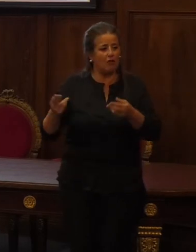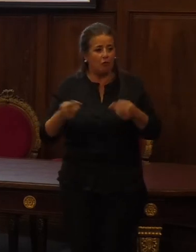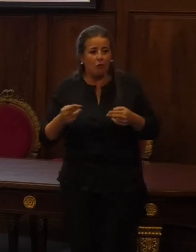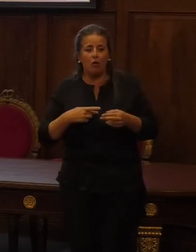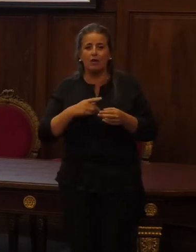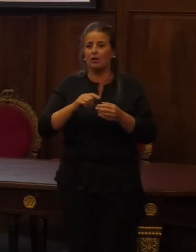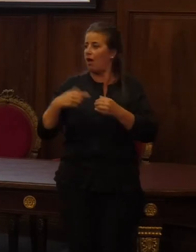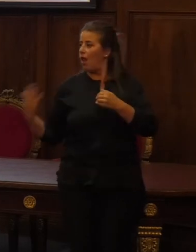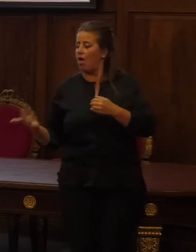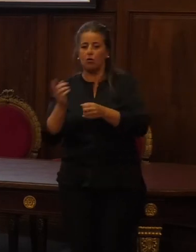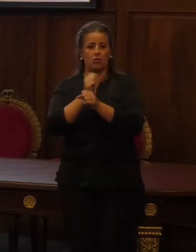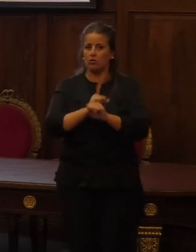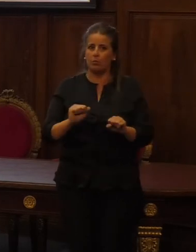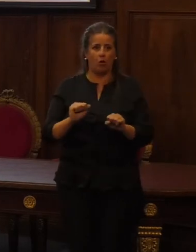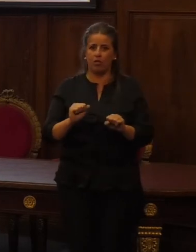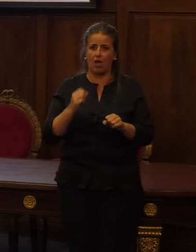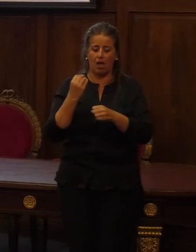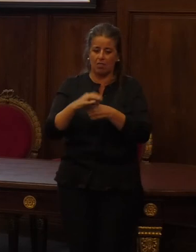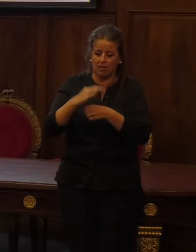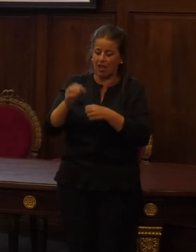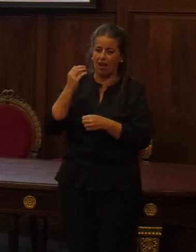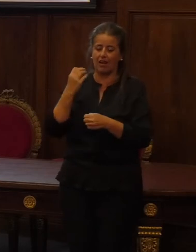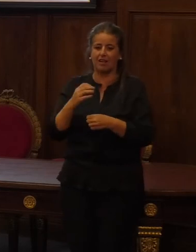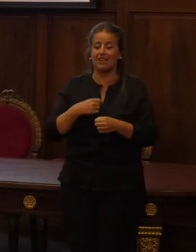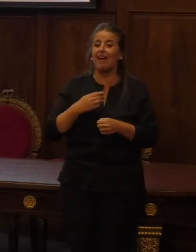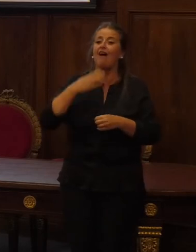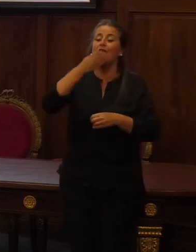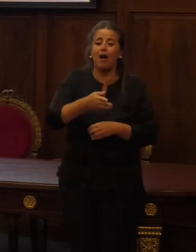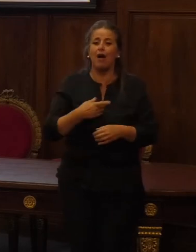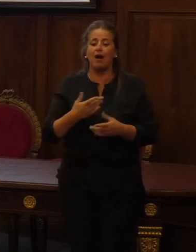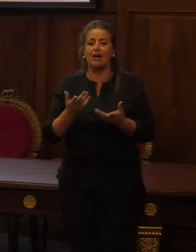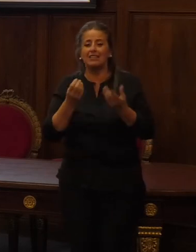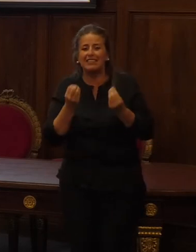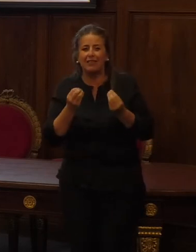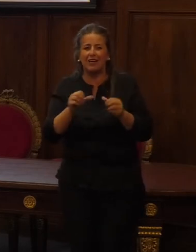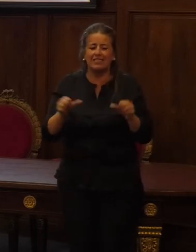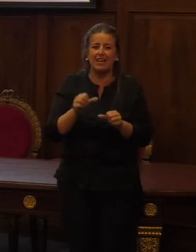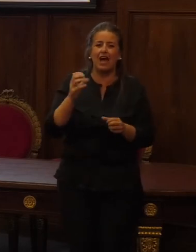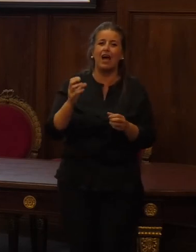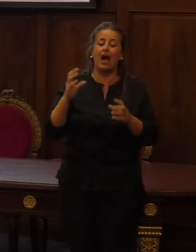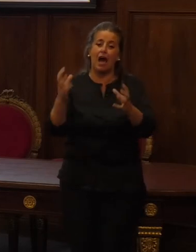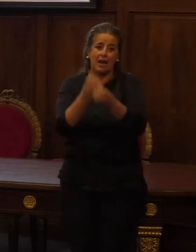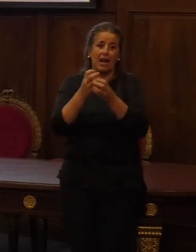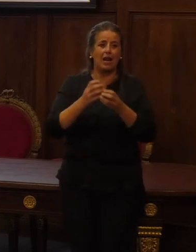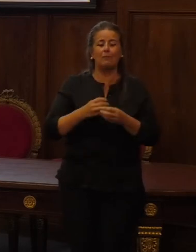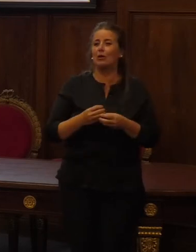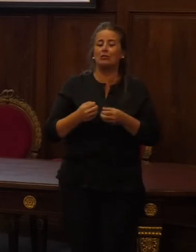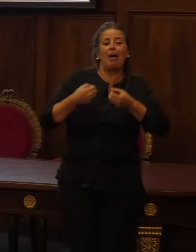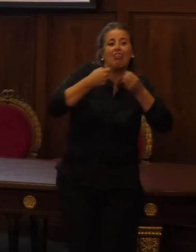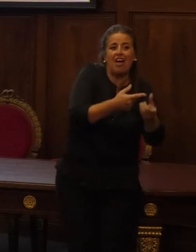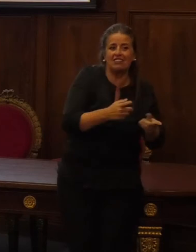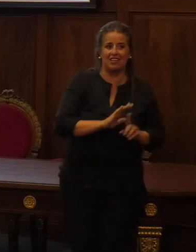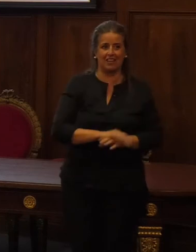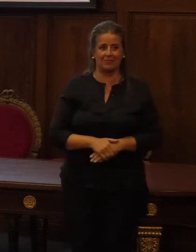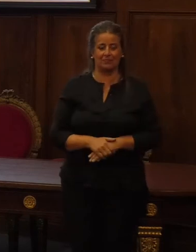de la cancha, no se podía dar clase y teníamos que salir al patio a bolear, a alcanzar la pelota.